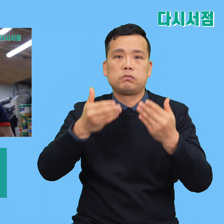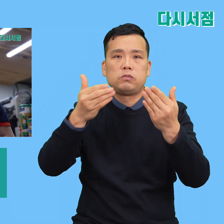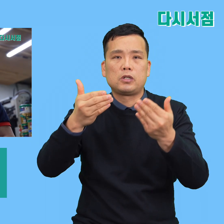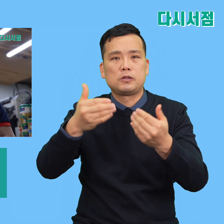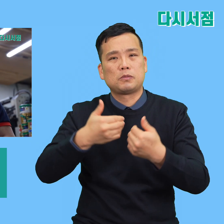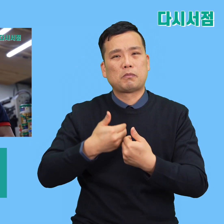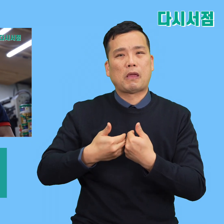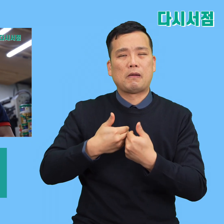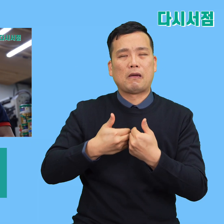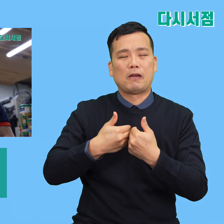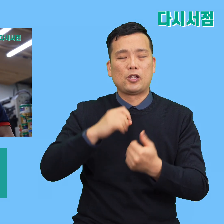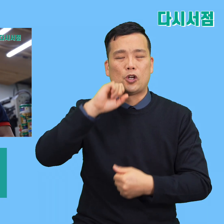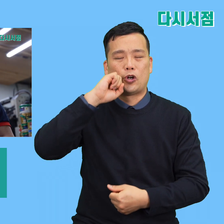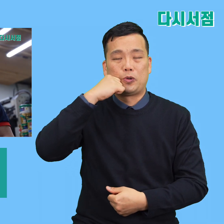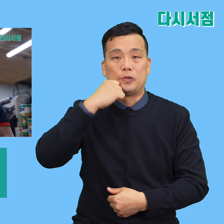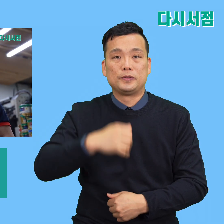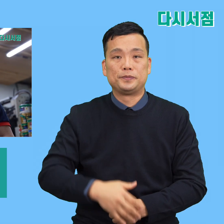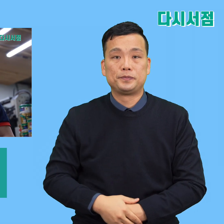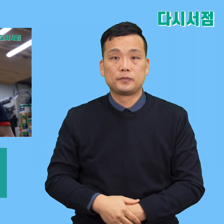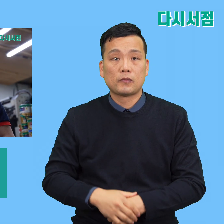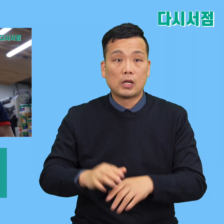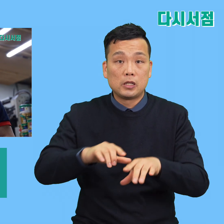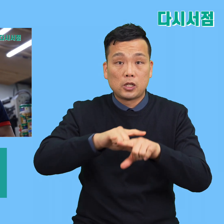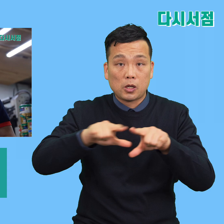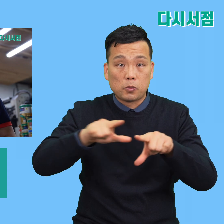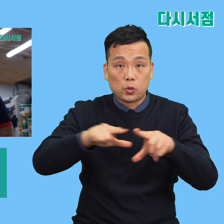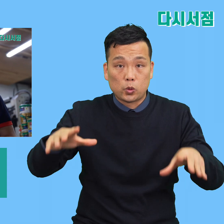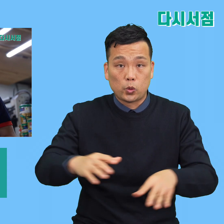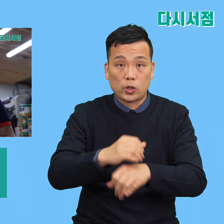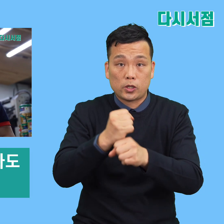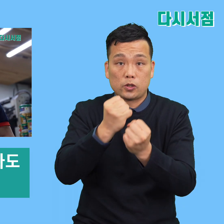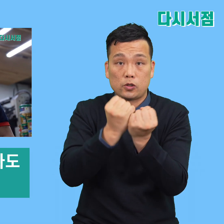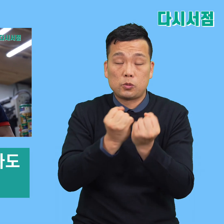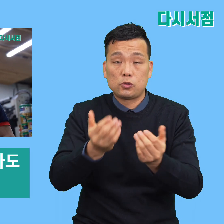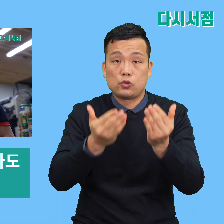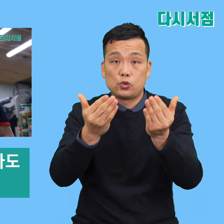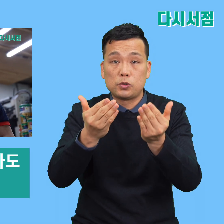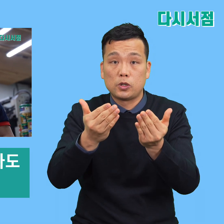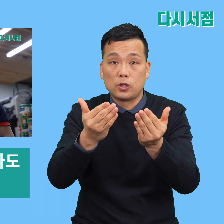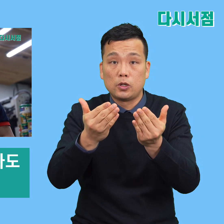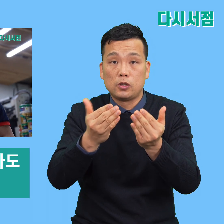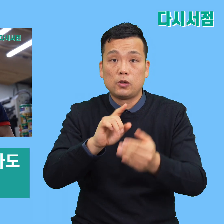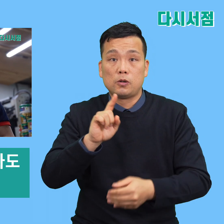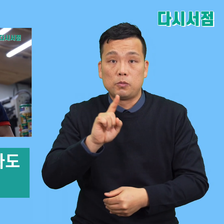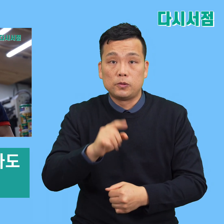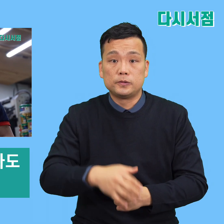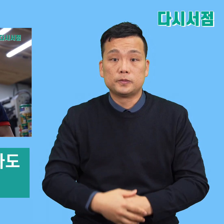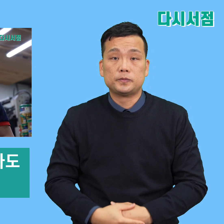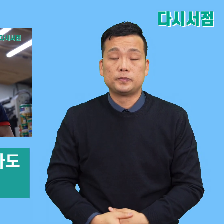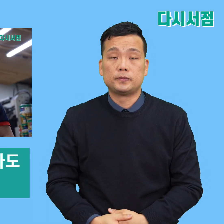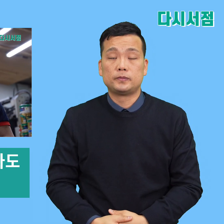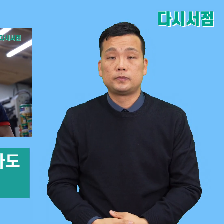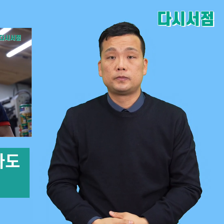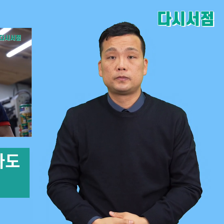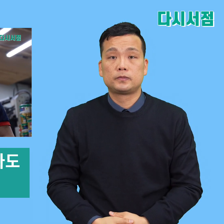말하기가 참 곤란한 부분이 많죠. 근데 그냥 일반적으로 얘기해 줄 수 있는 거는 인쇄를 하려면